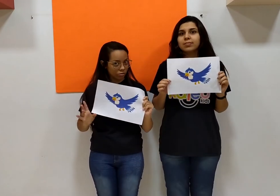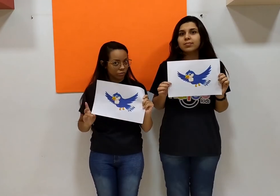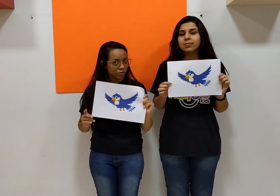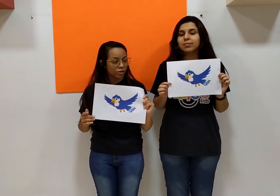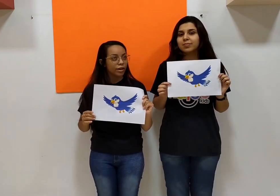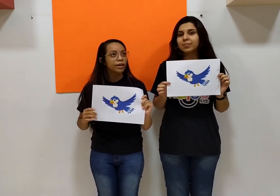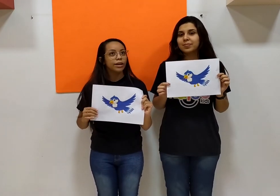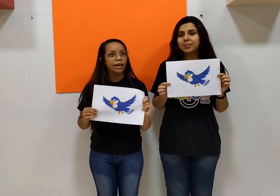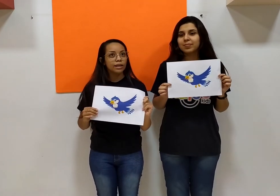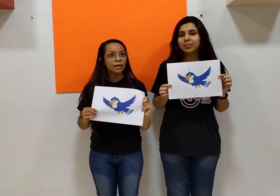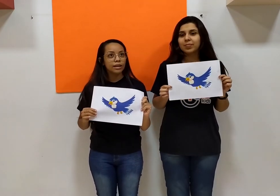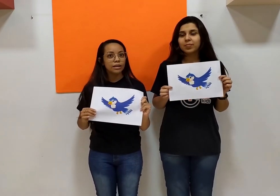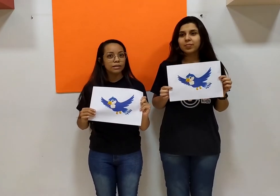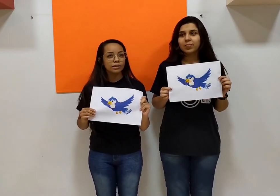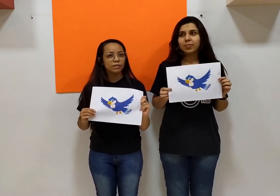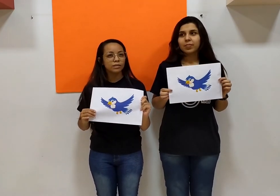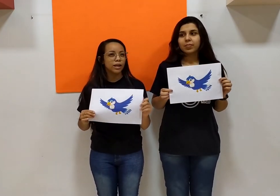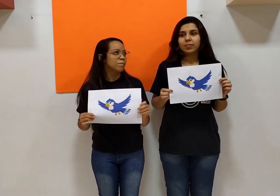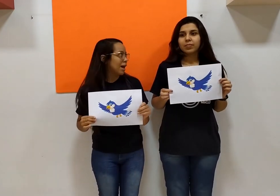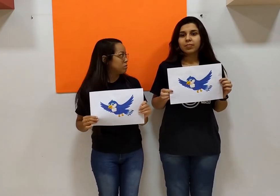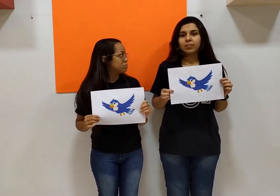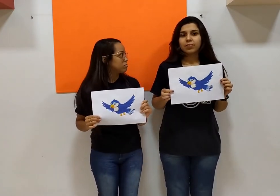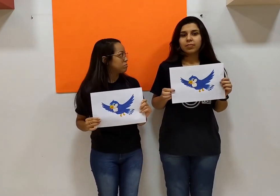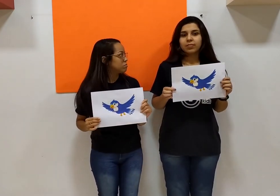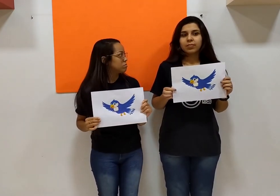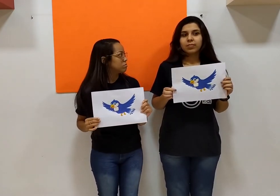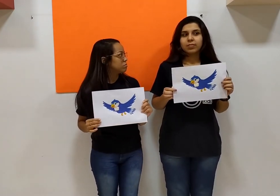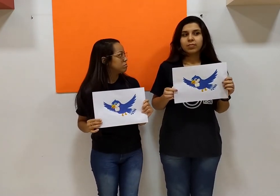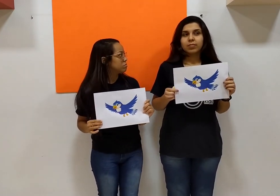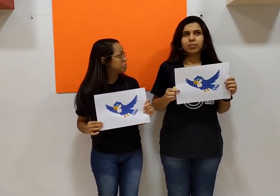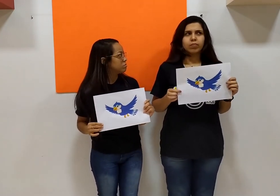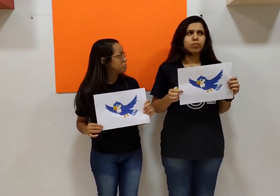pássaros, eles trabalham?